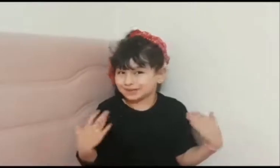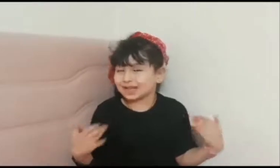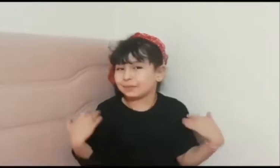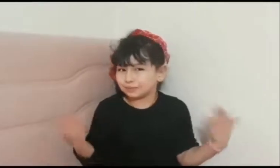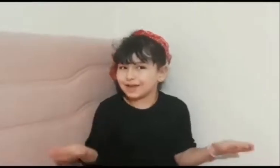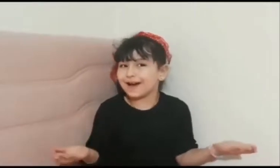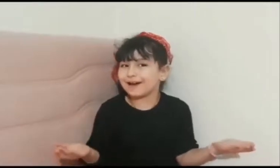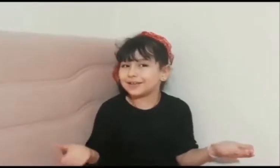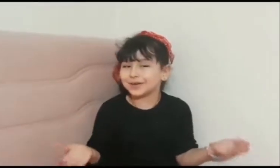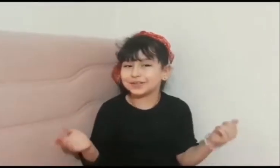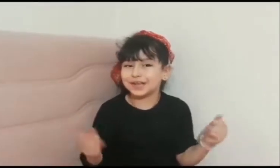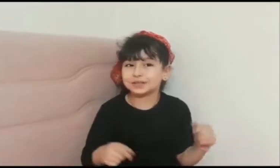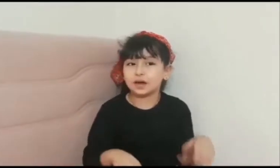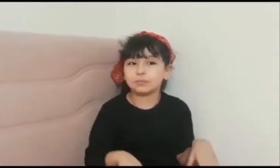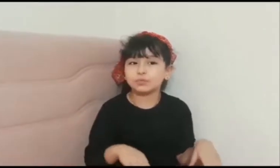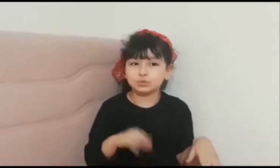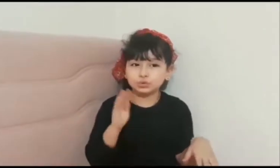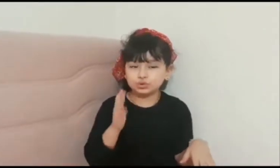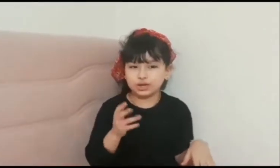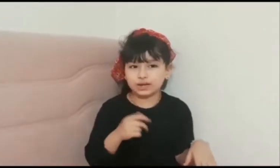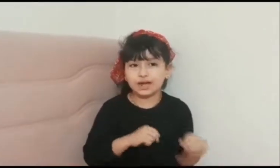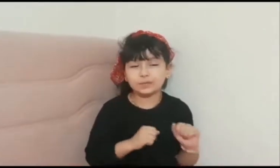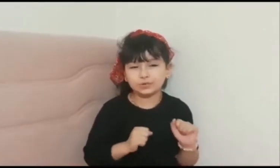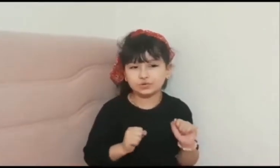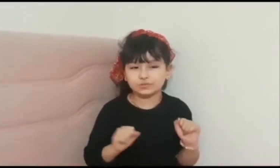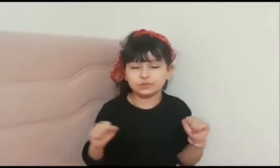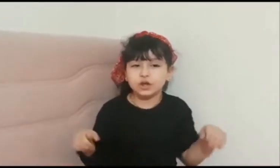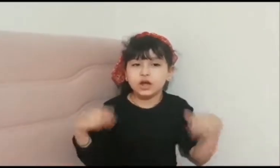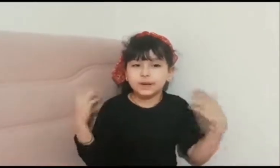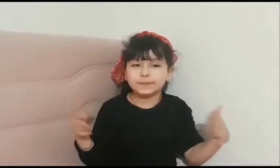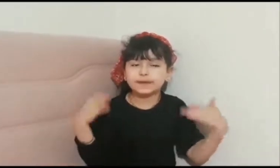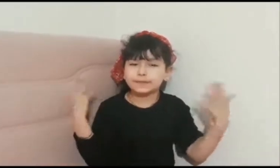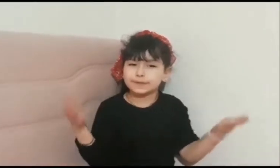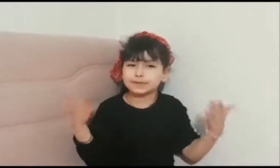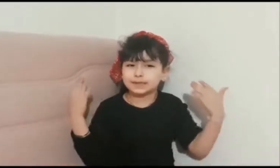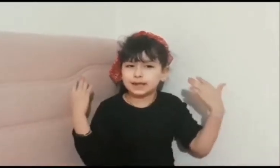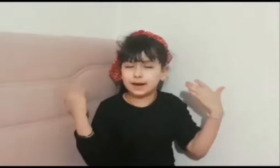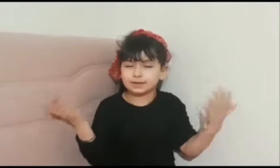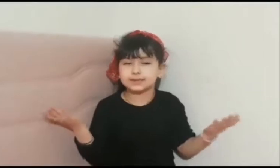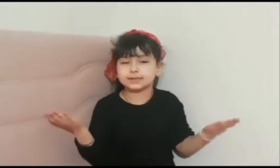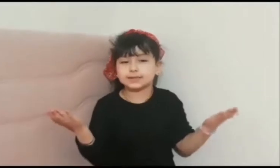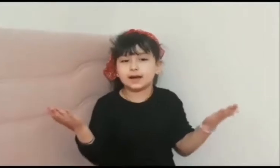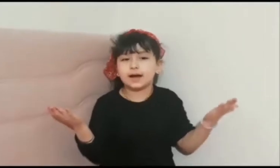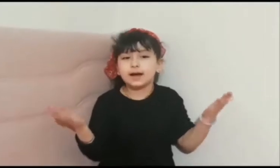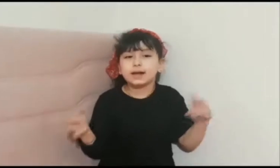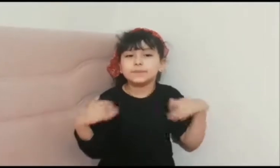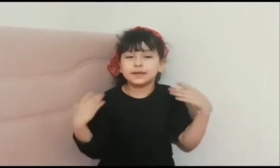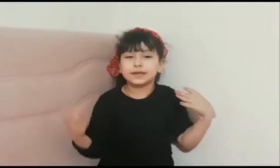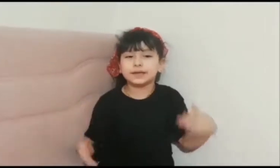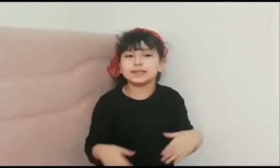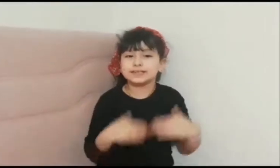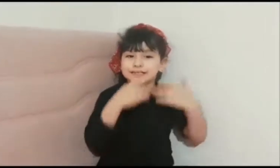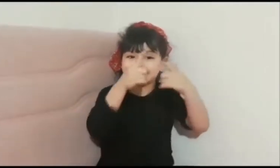Masal bu ya, gökten tam 3 tane elma düşmüş. Biri masalı anlatana, biri siz